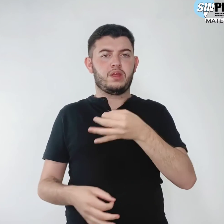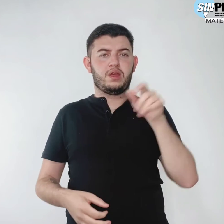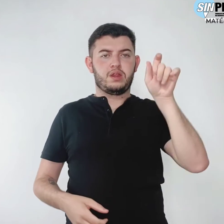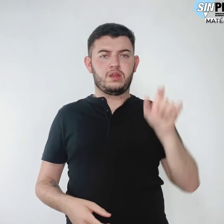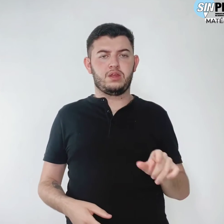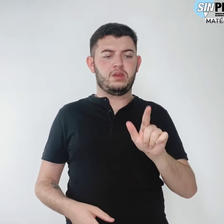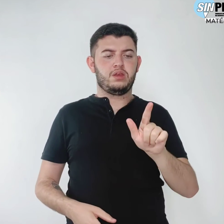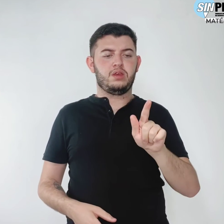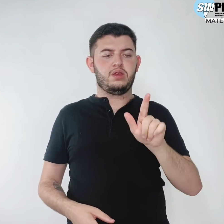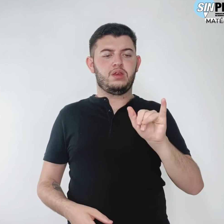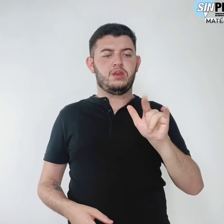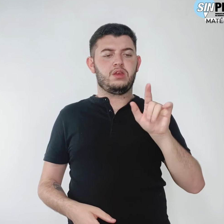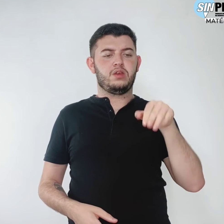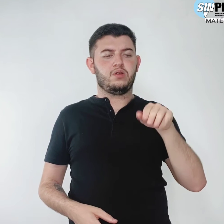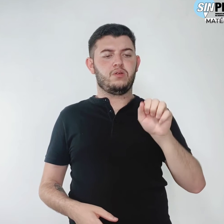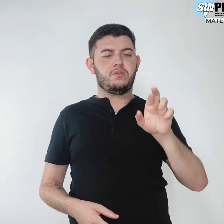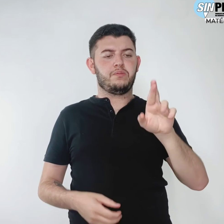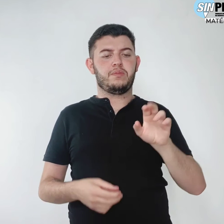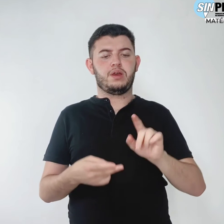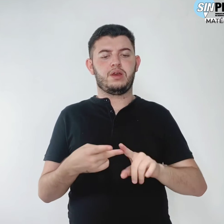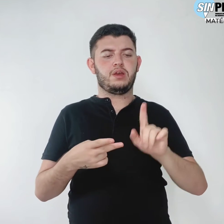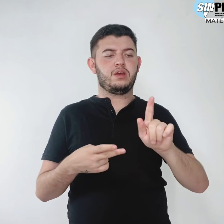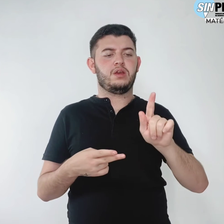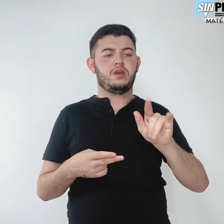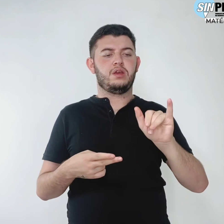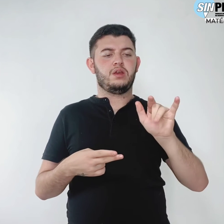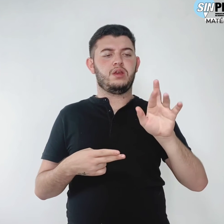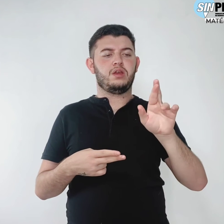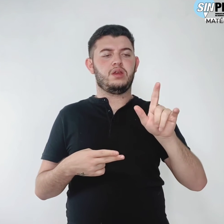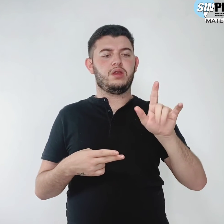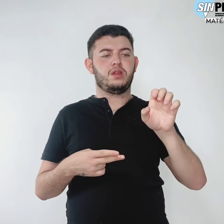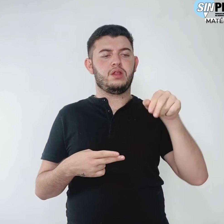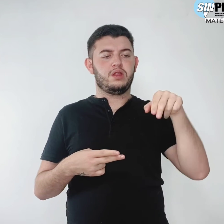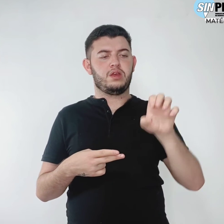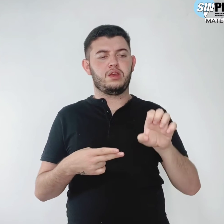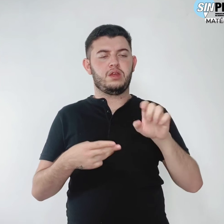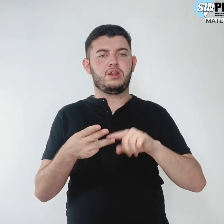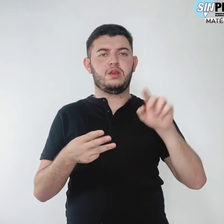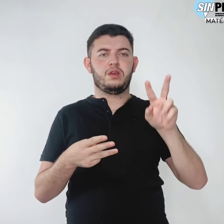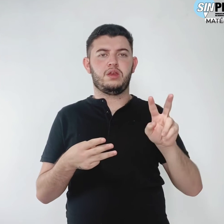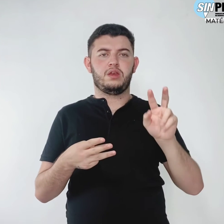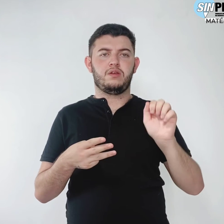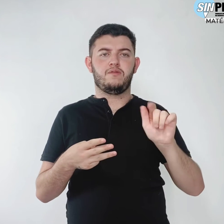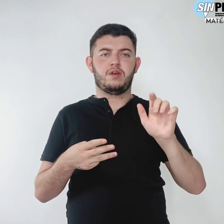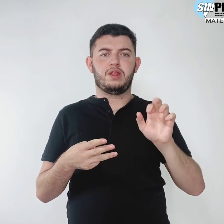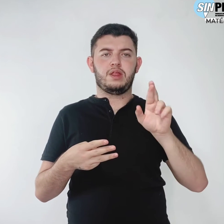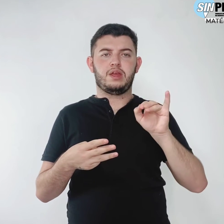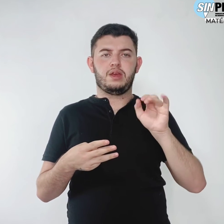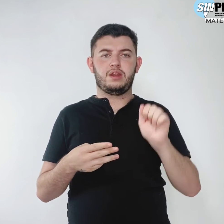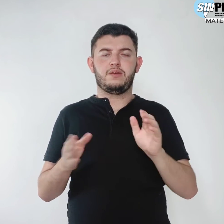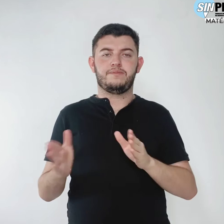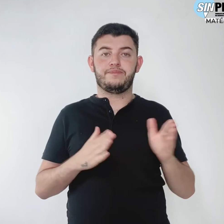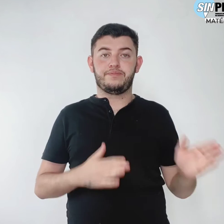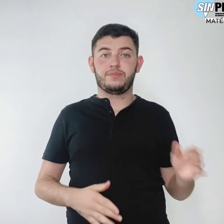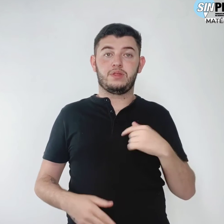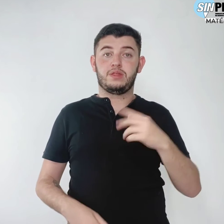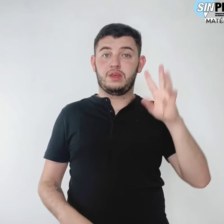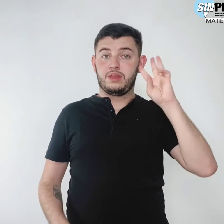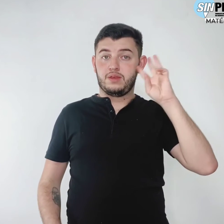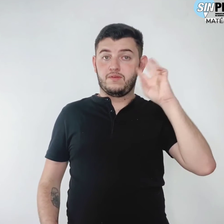Gilmar, Girlene e Valéria. Dia 27 de abril, terça-feira.